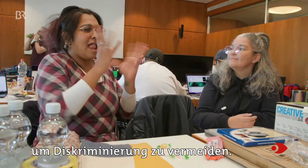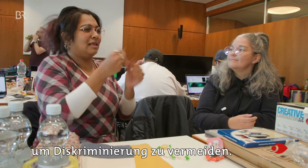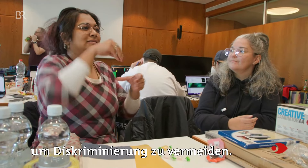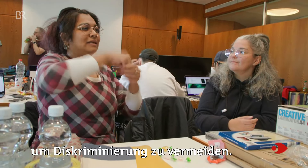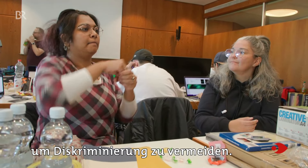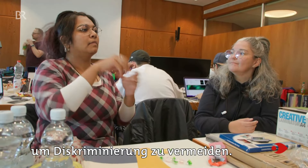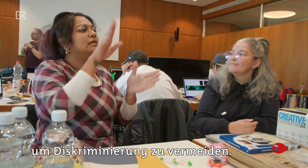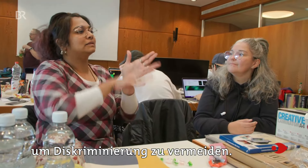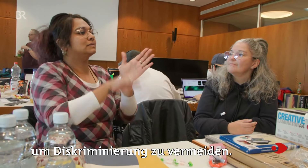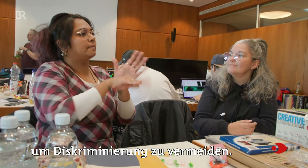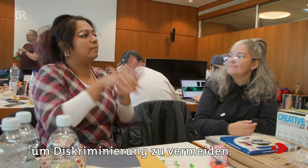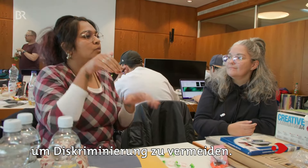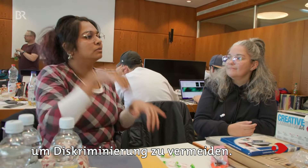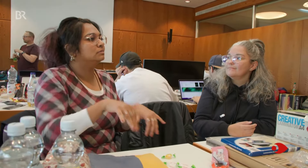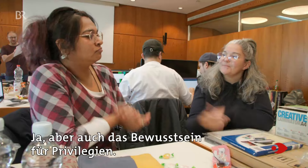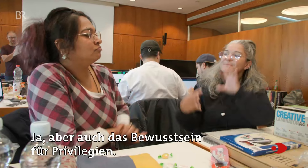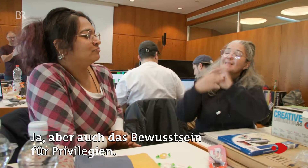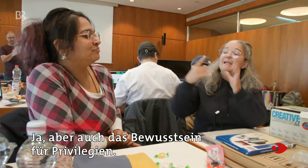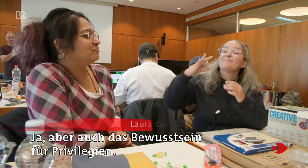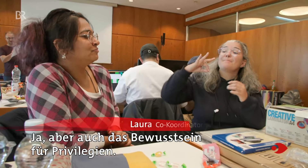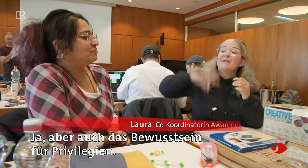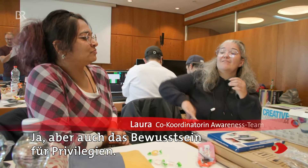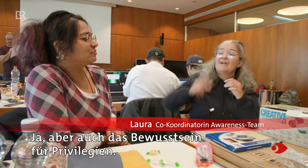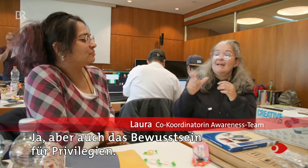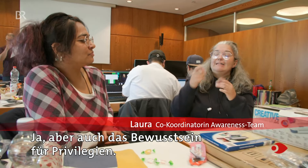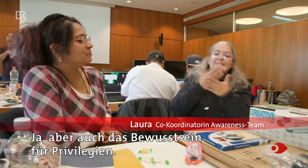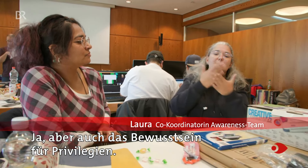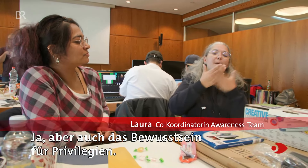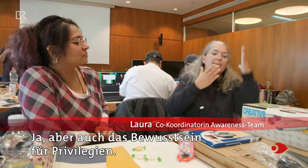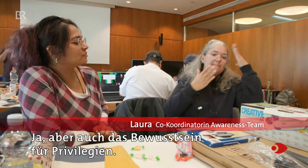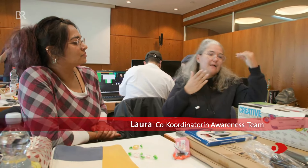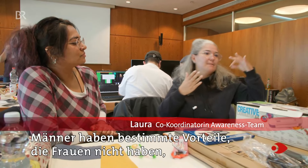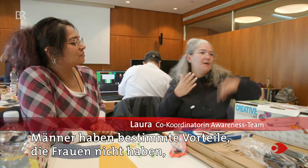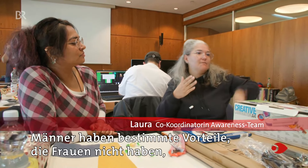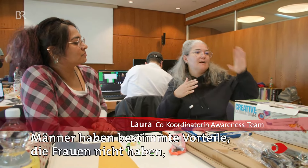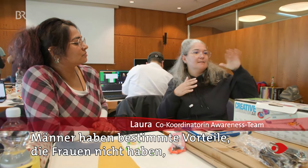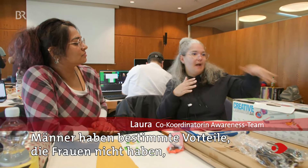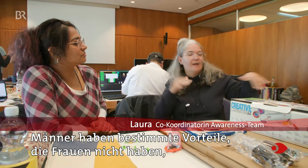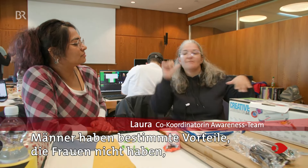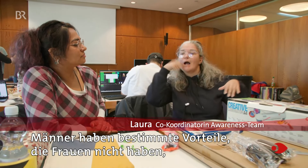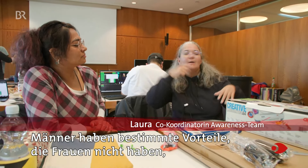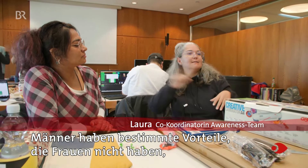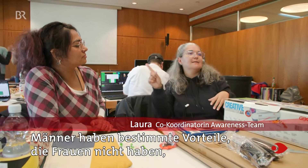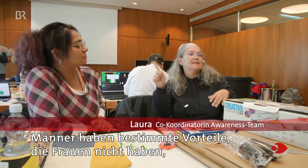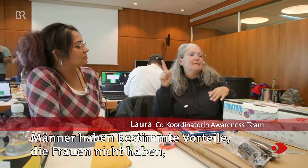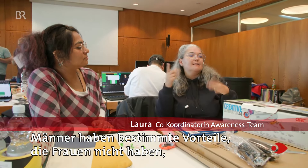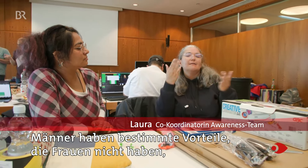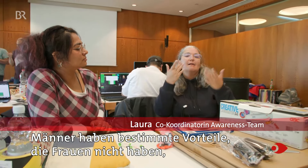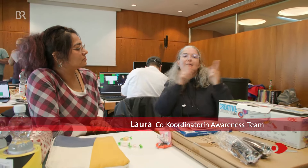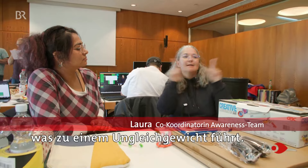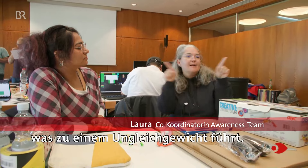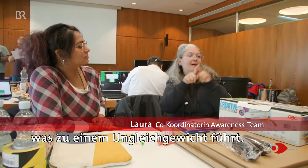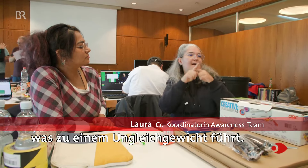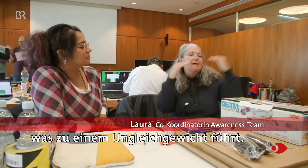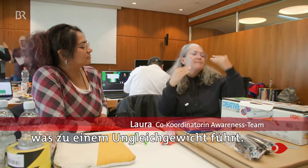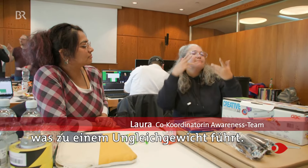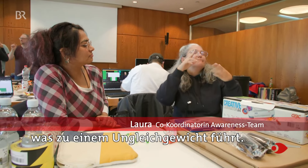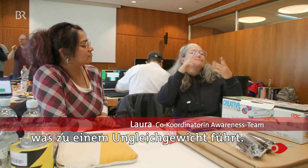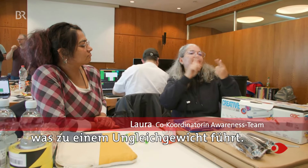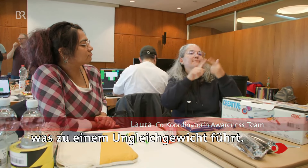um Diskriminierung zu vermeiden. Ja, aber auch das Bewusstsein für Privilegien. Männer haben bestimmte Vorteile, die Frauen nicht haben, was zu